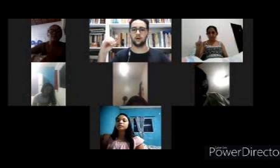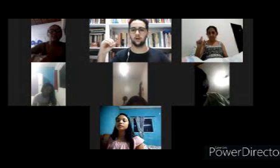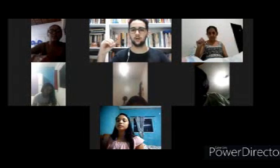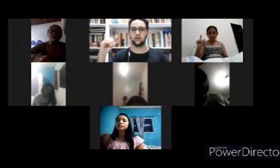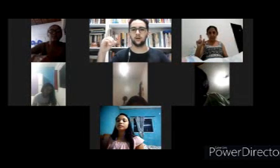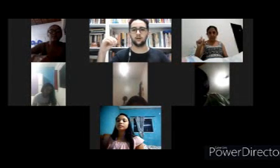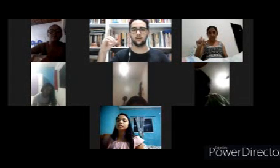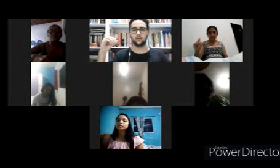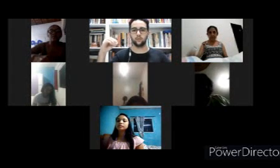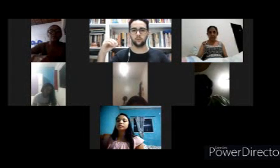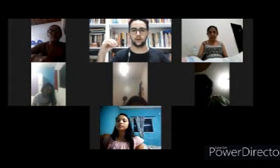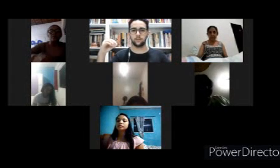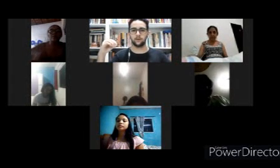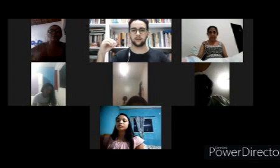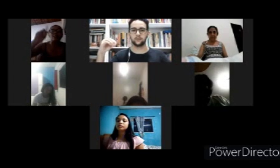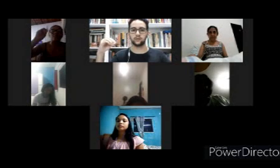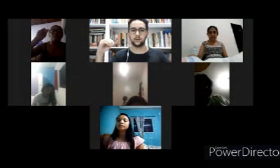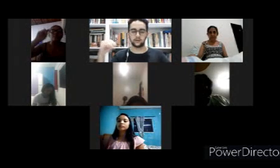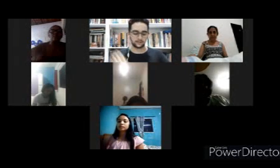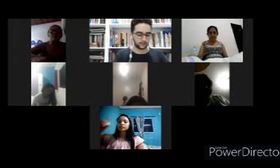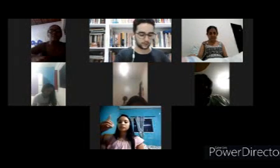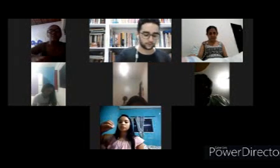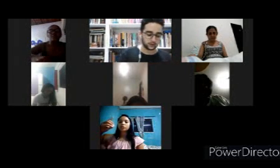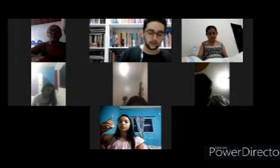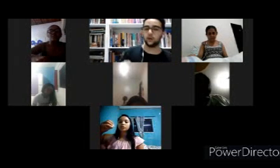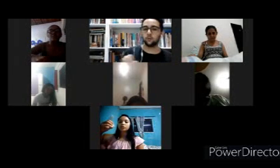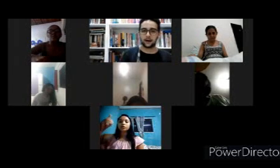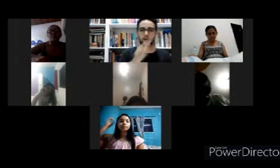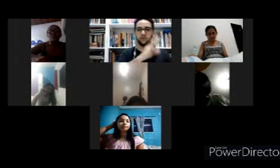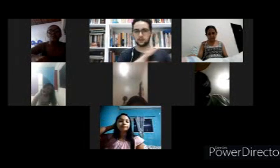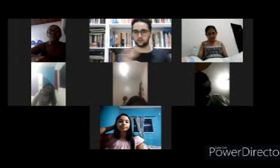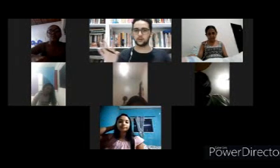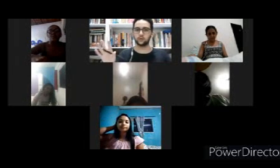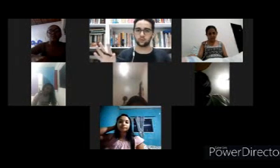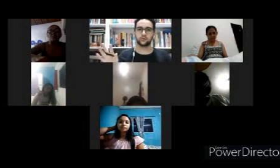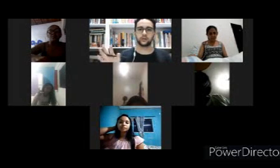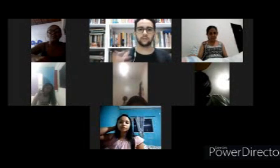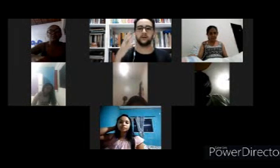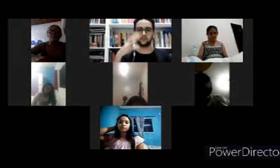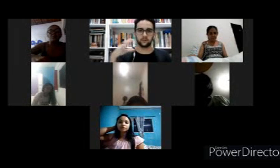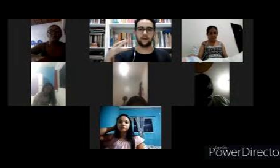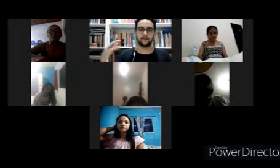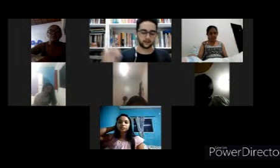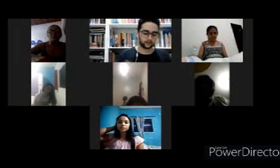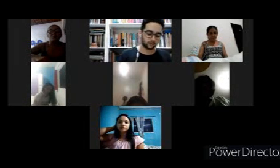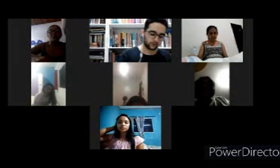C-O-D-O e terminem fazendo o sinal da cidade. E o bairro façam datilologia mesmo. As letras do